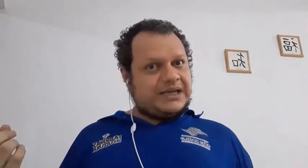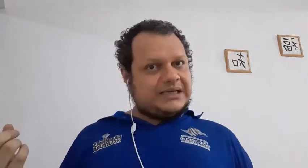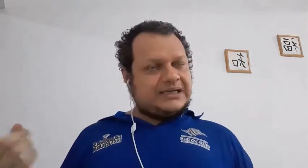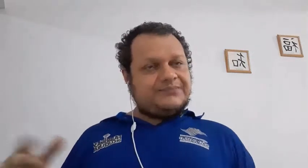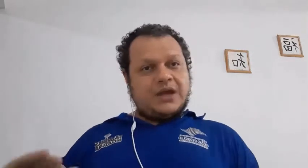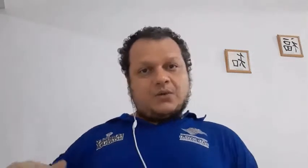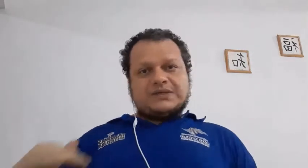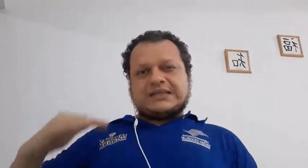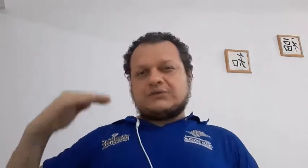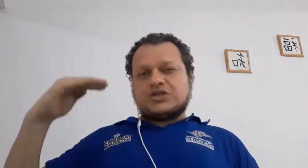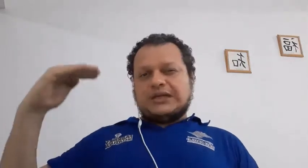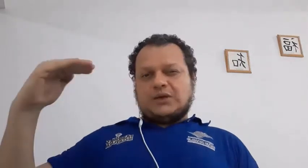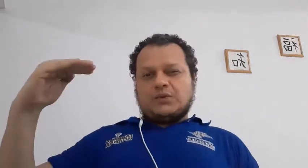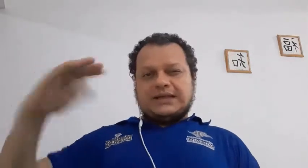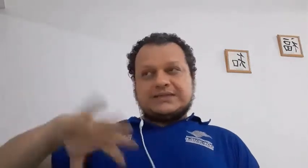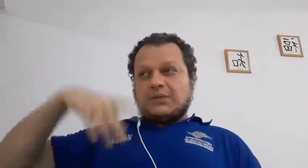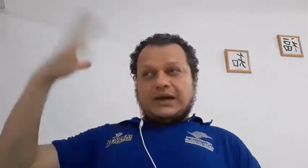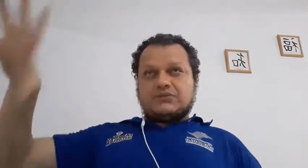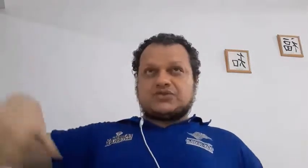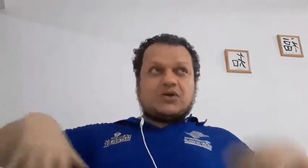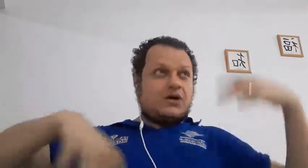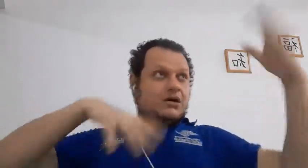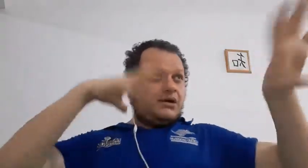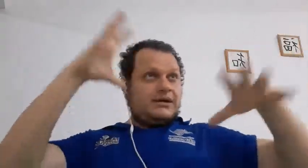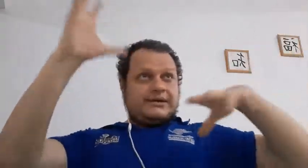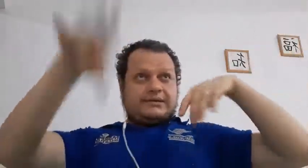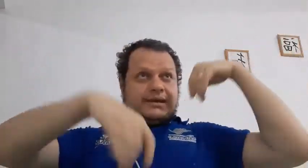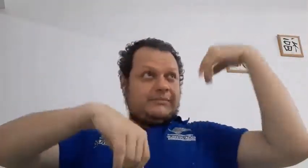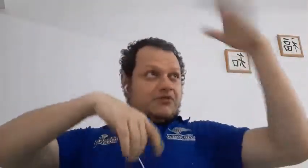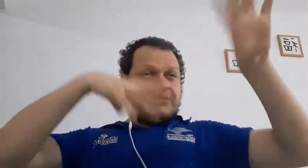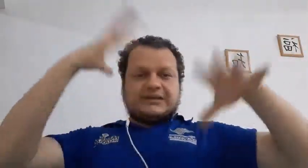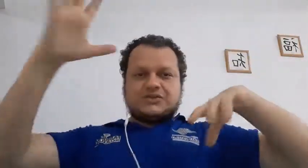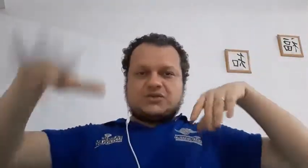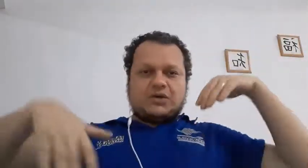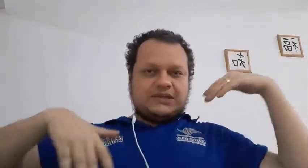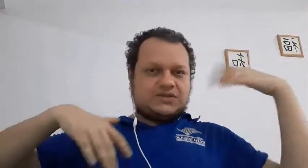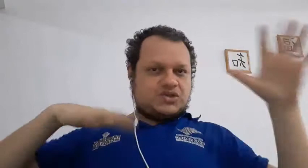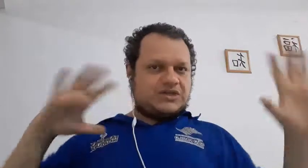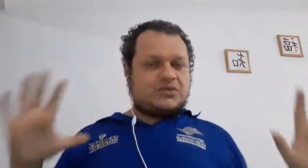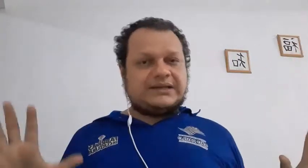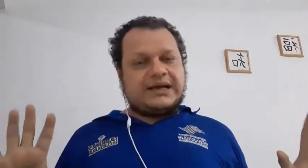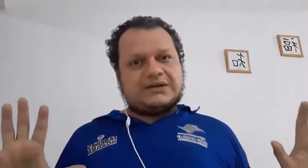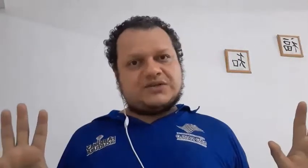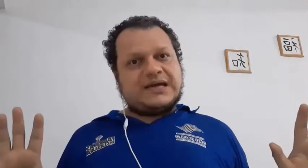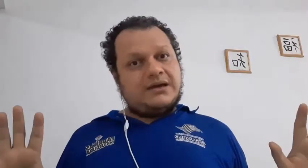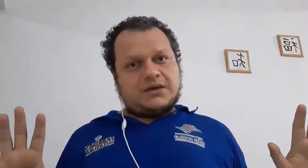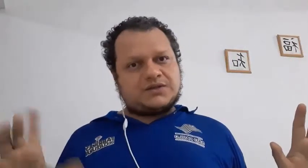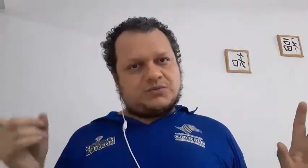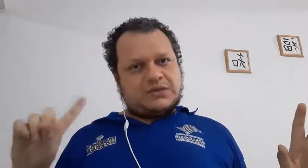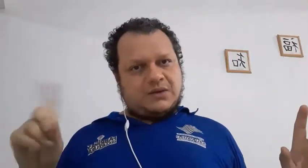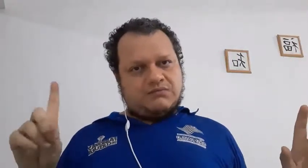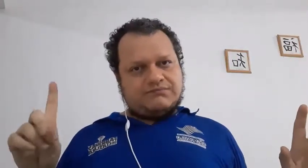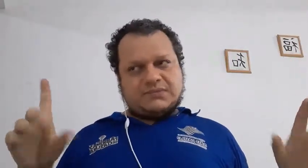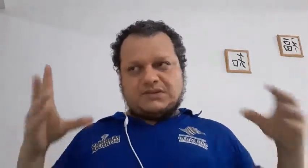americana o status de língua. Eles não eram só, né, movimentações e gestualidades a esmo, não.